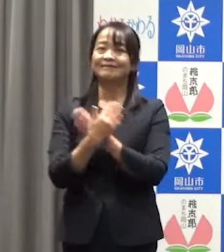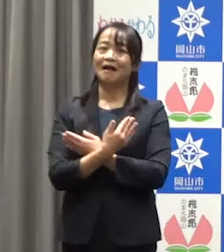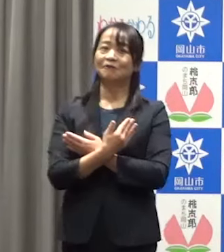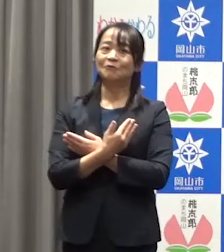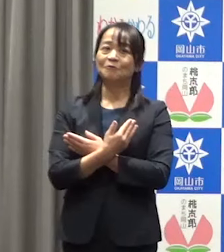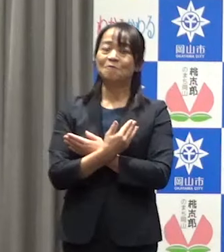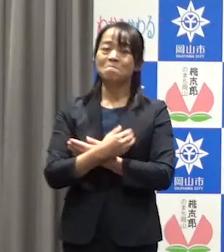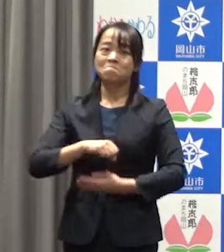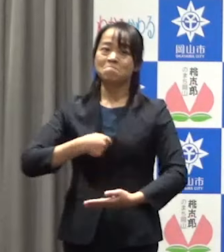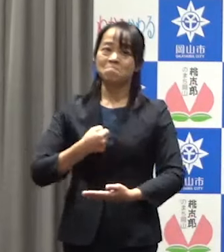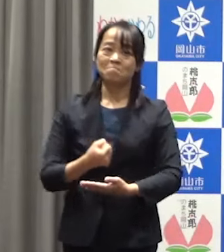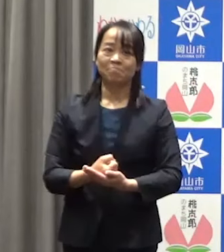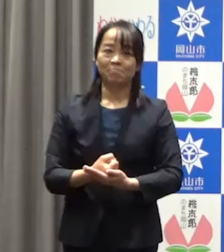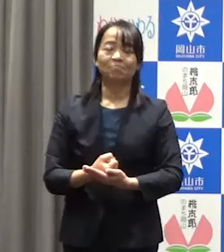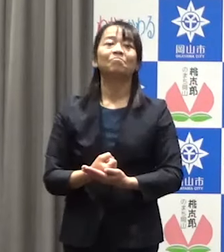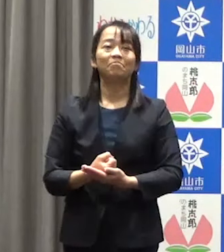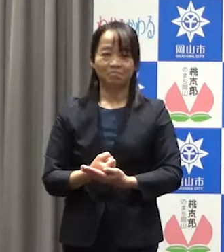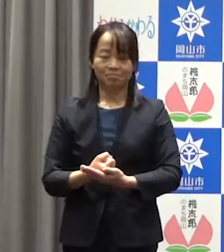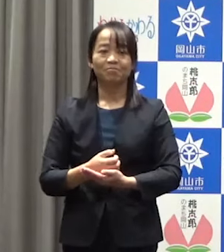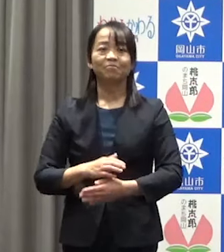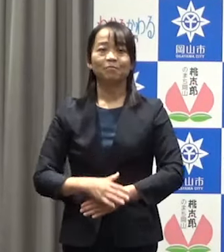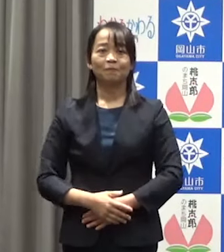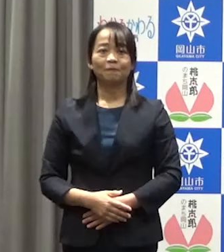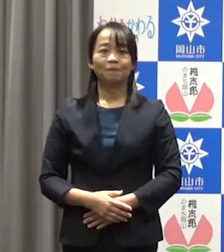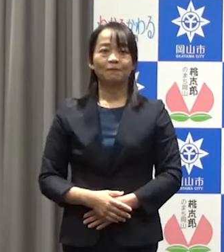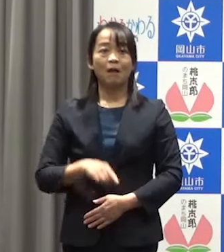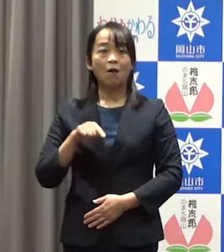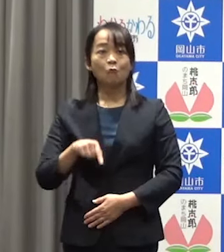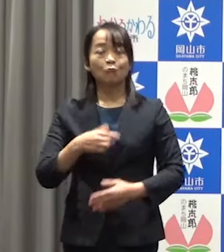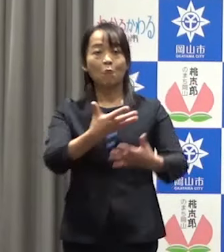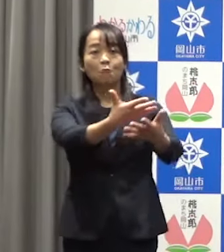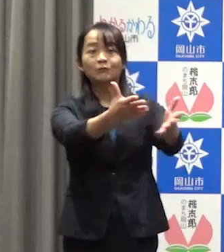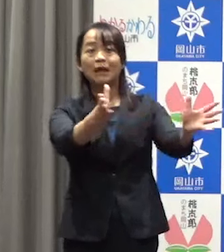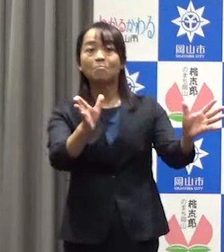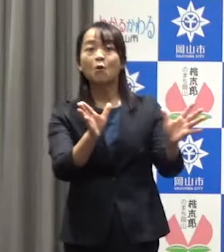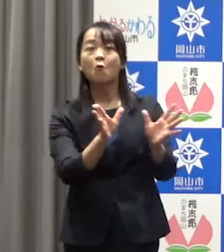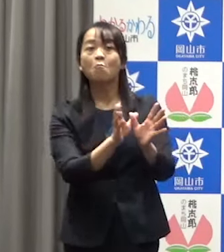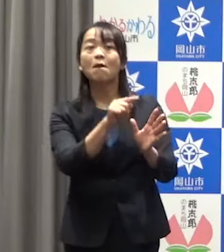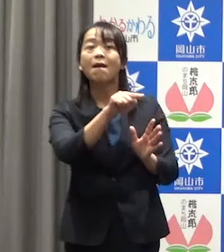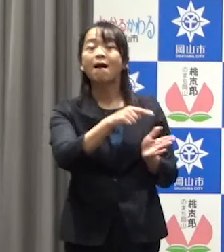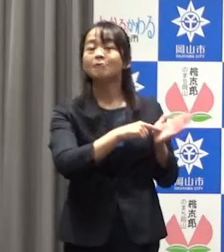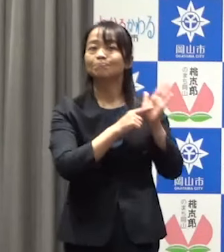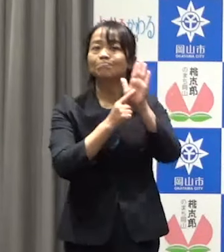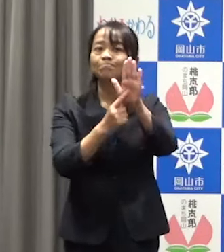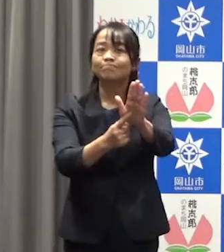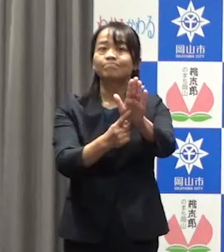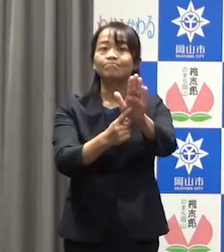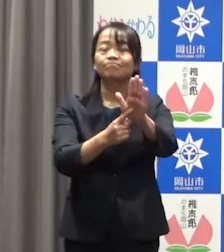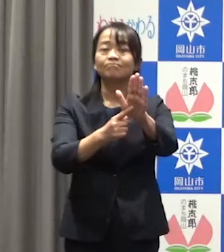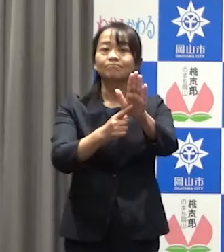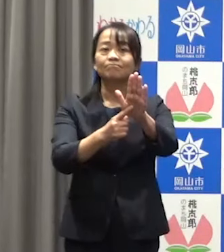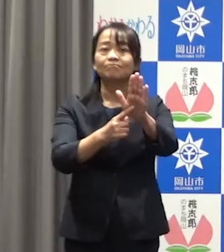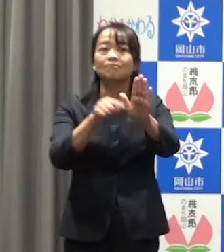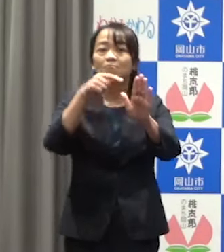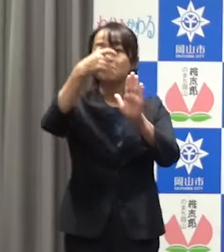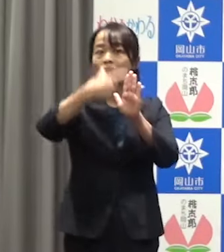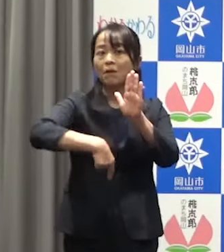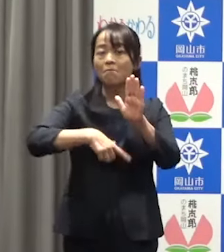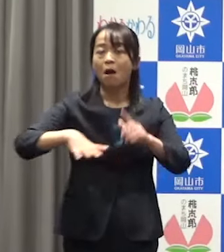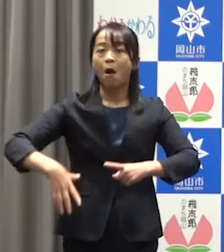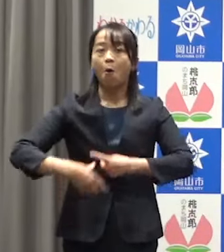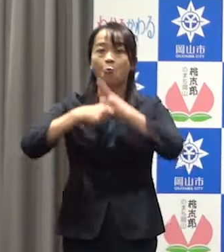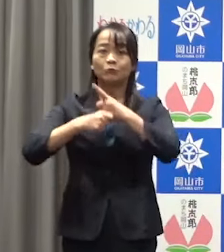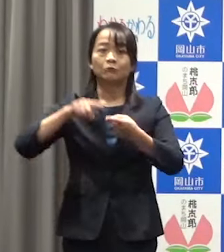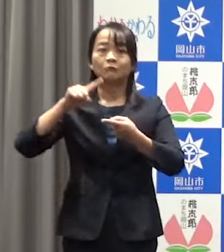。ちなみにこのチャンピオンメイヤーズが掲げる包摂的成長、